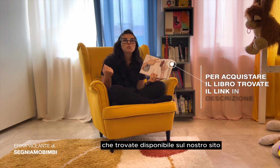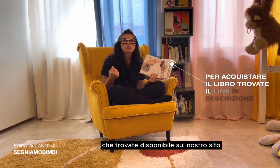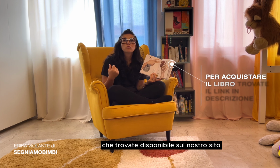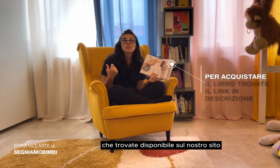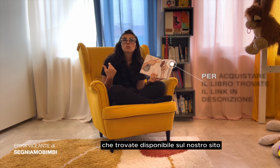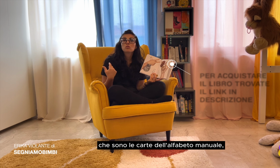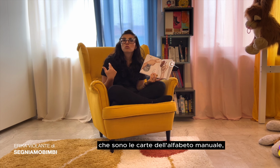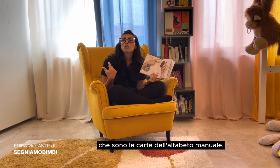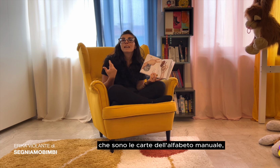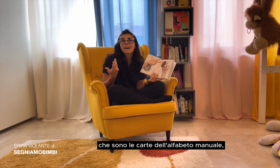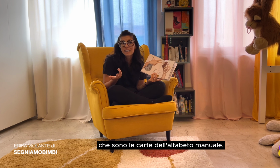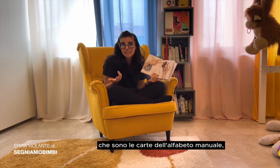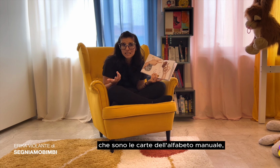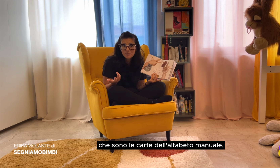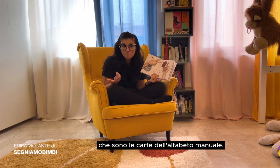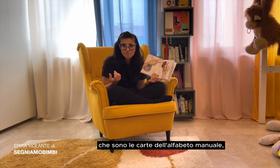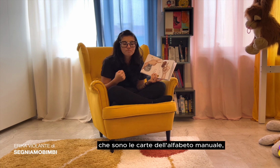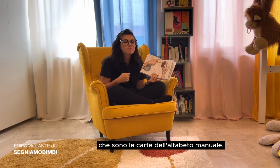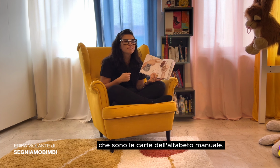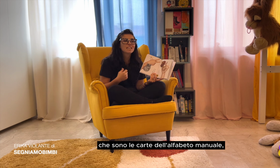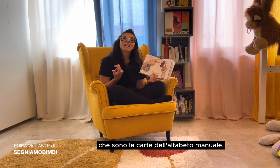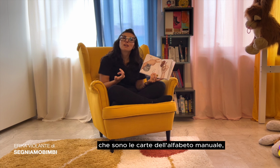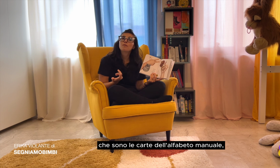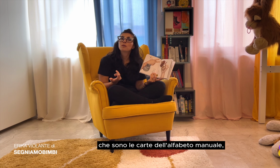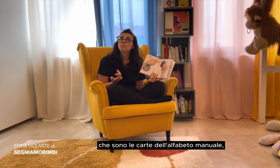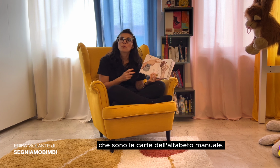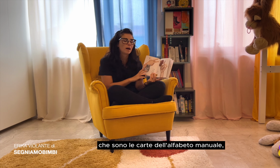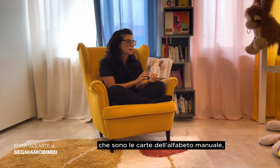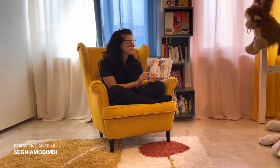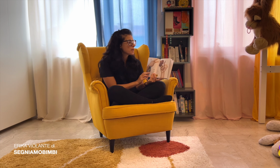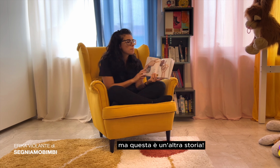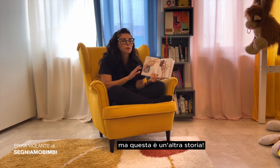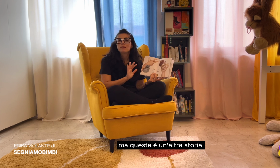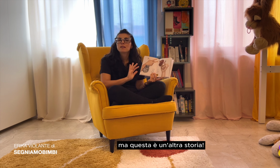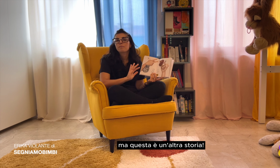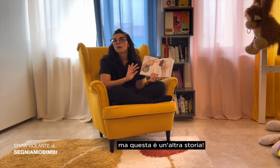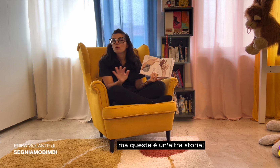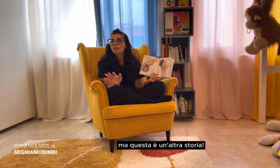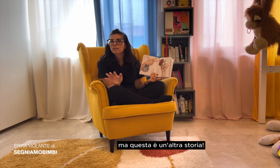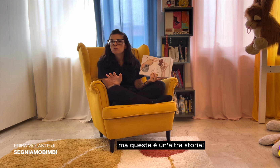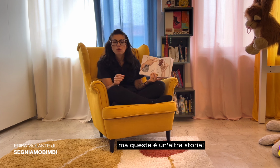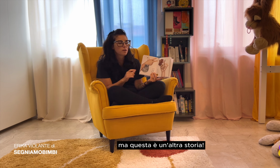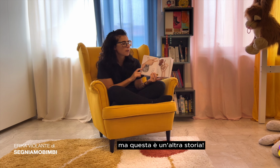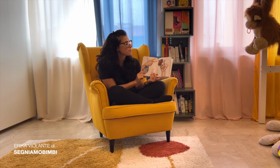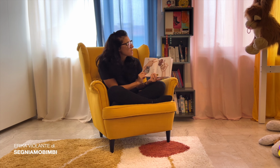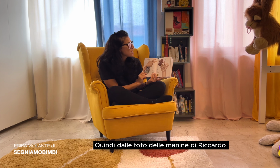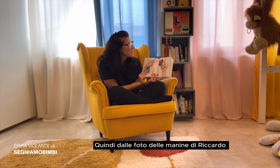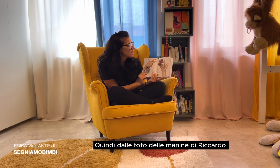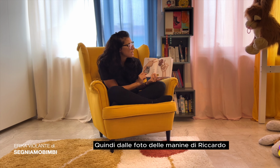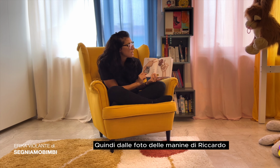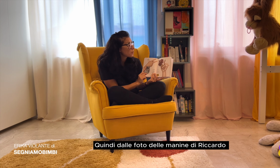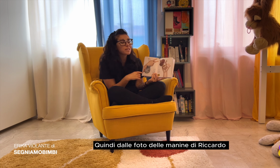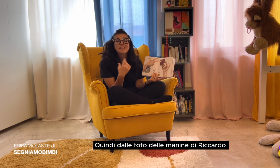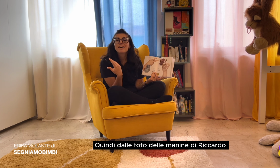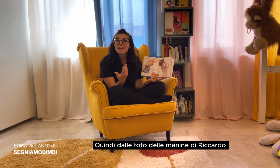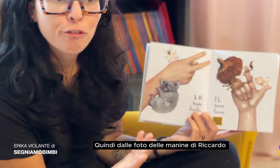nostro sito, che sono le carte dell'alfabeto manuale, ma questa è un'altra storia. Quindi dalle